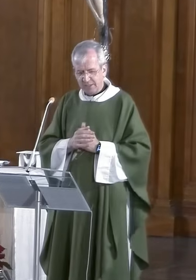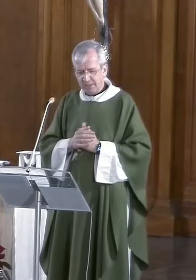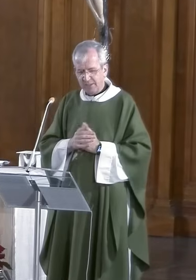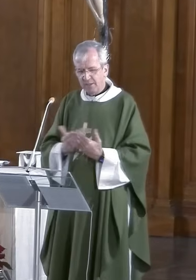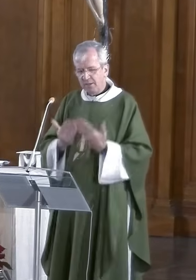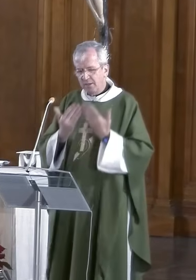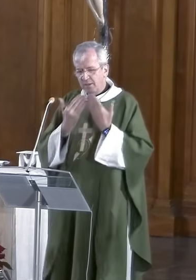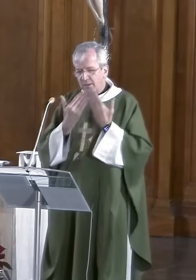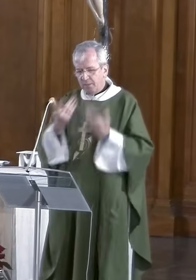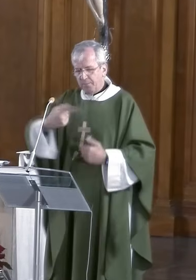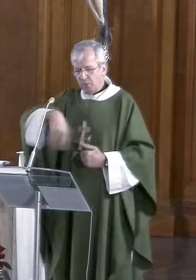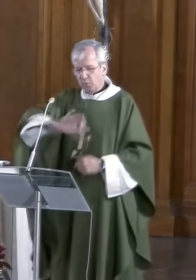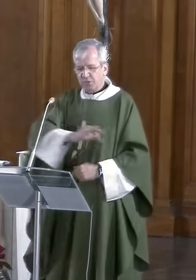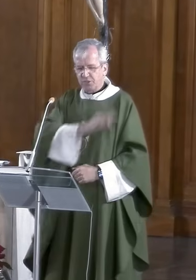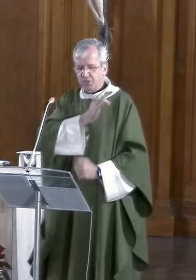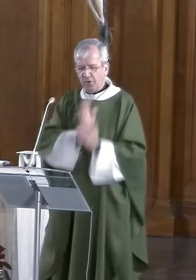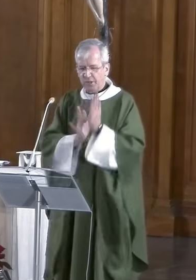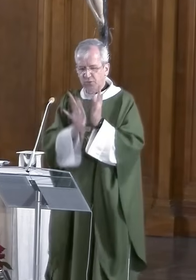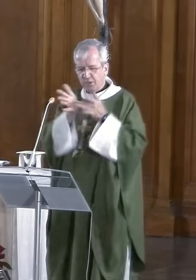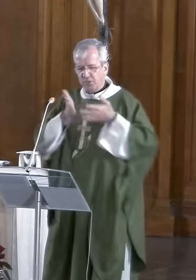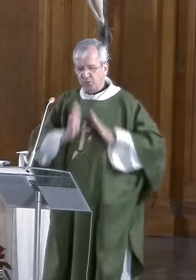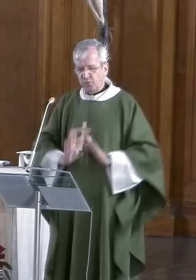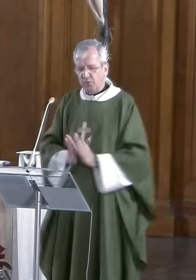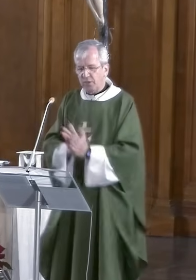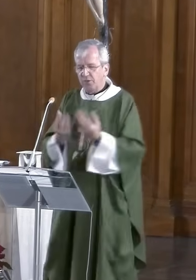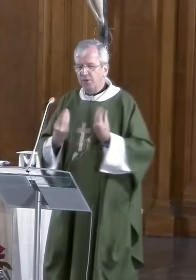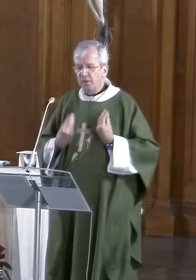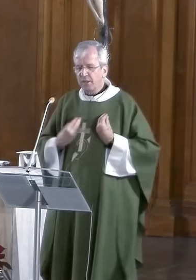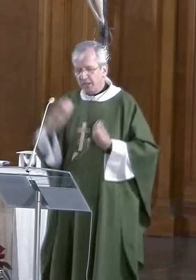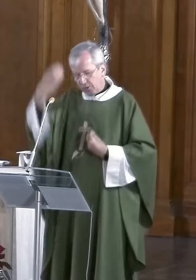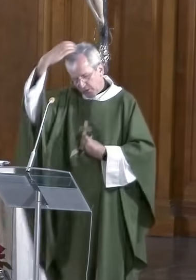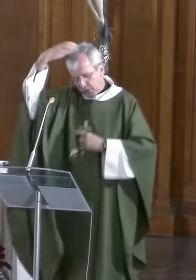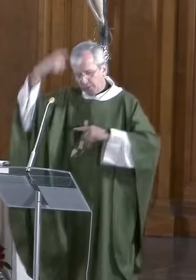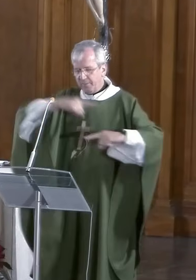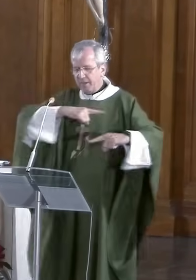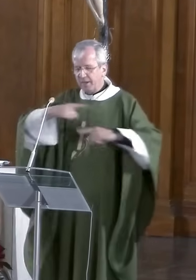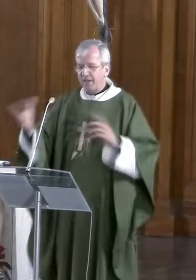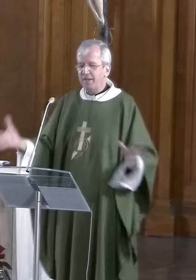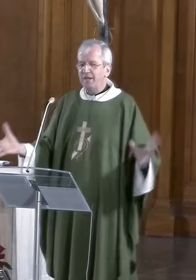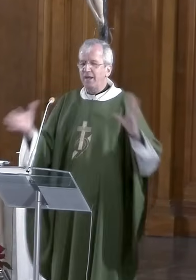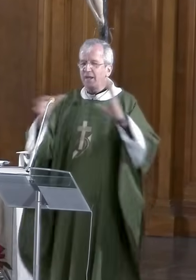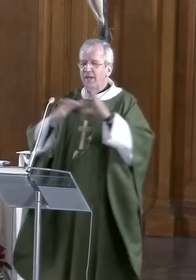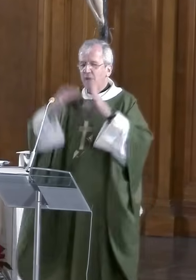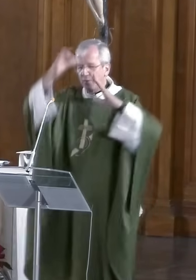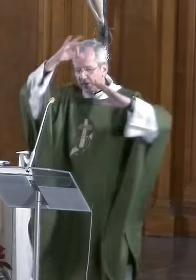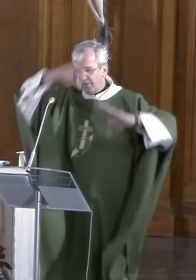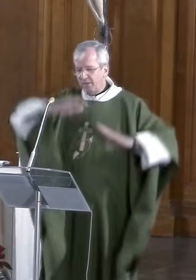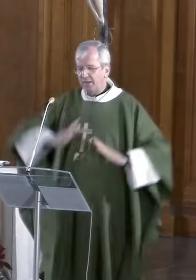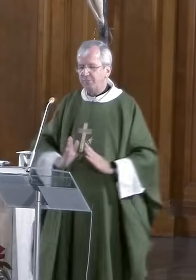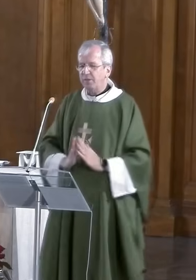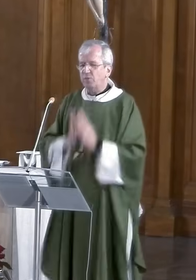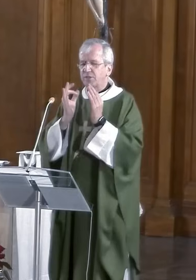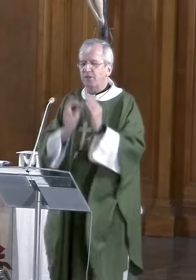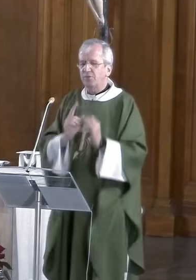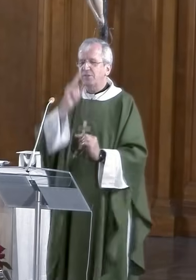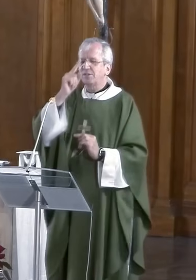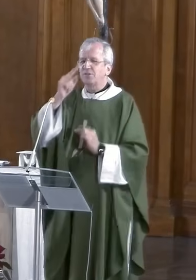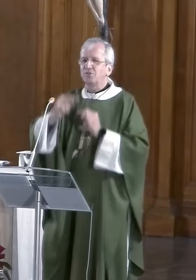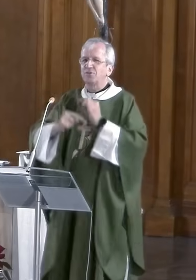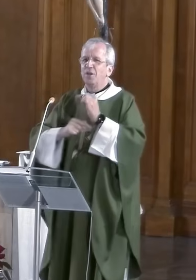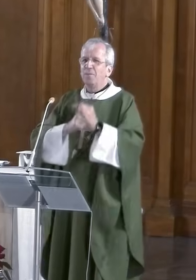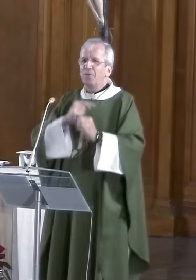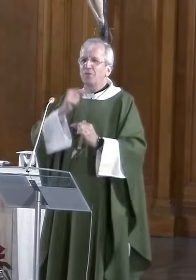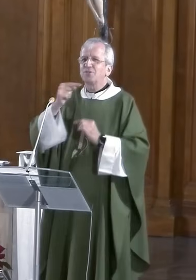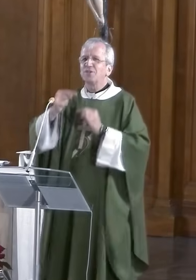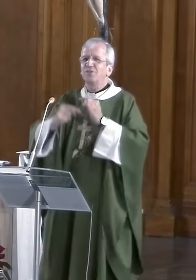días. Por nuestro Señor Jesucristo, tu Hijo, que contigo vive y reina en la unidad del Espíritu Santo y es